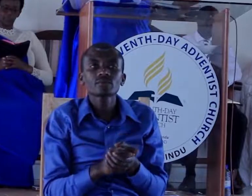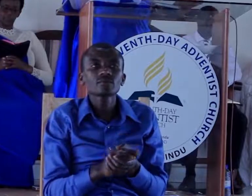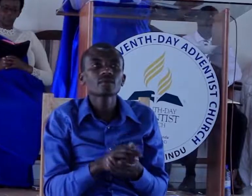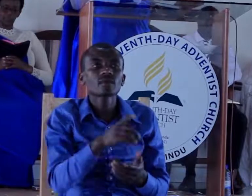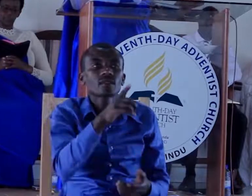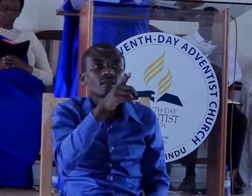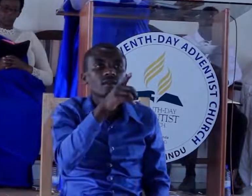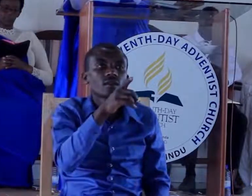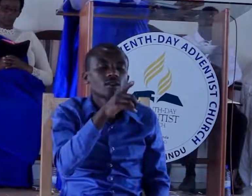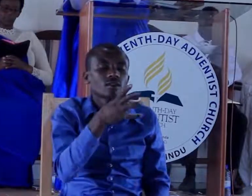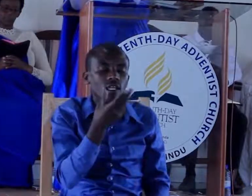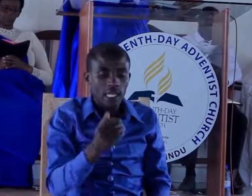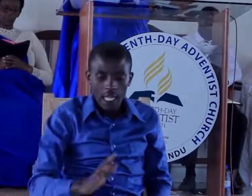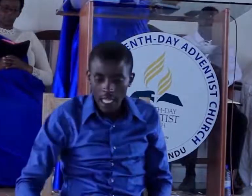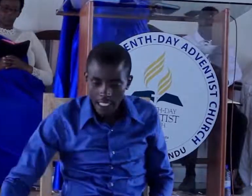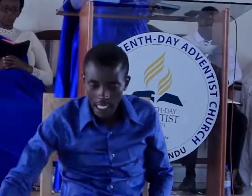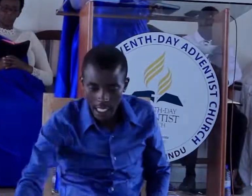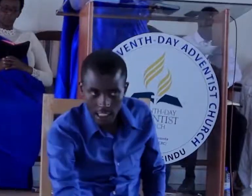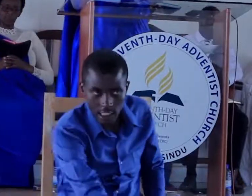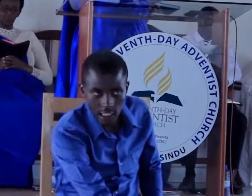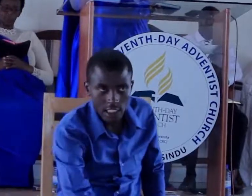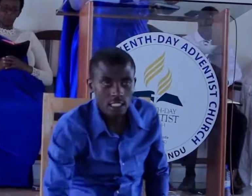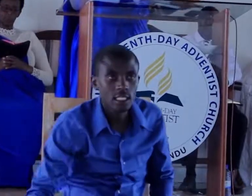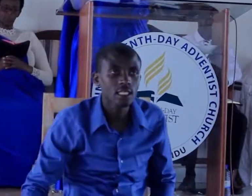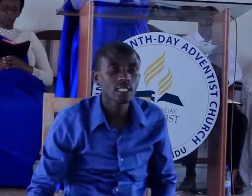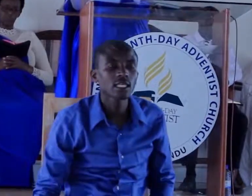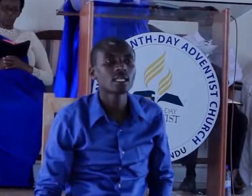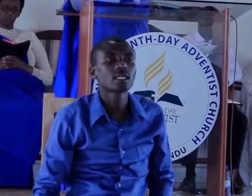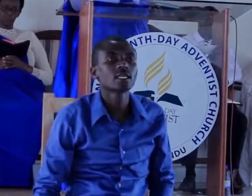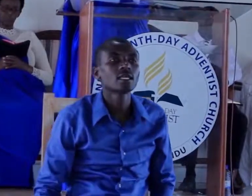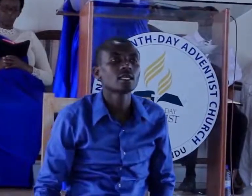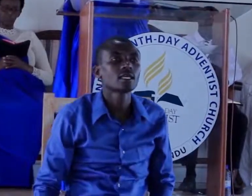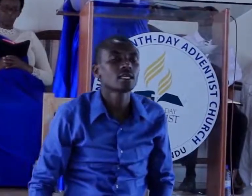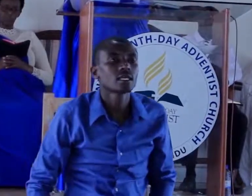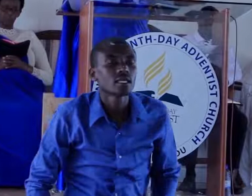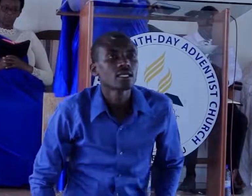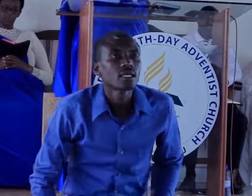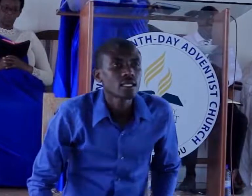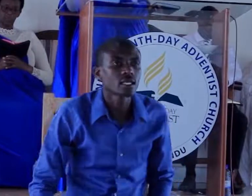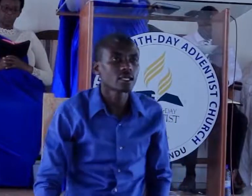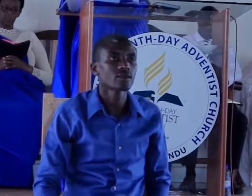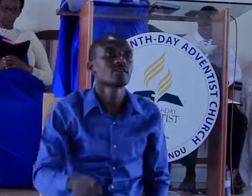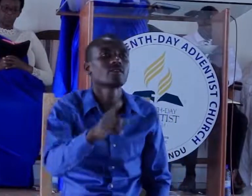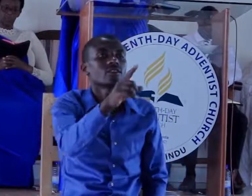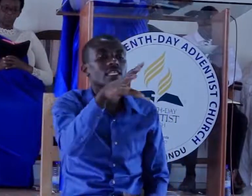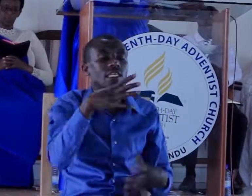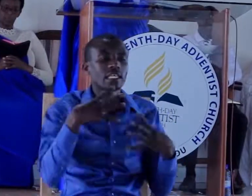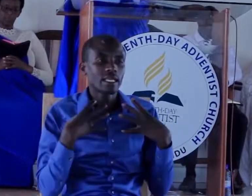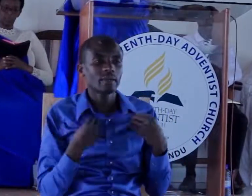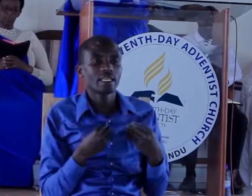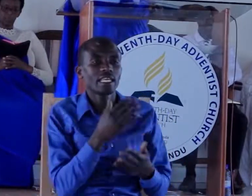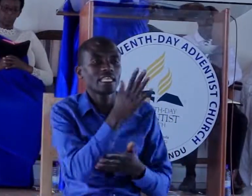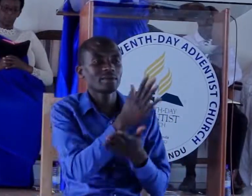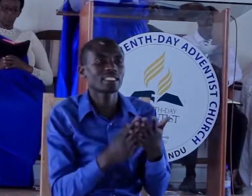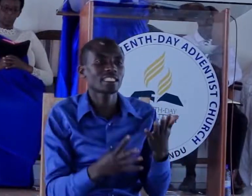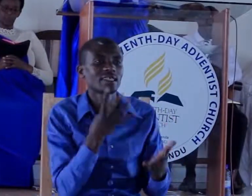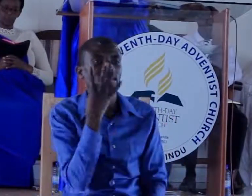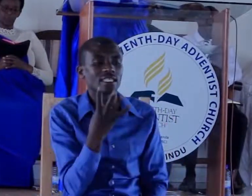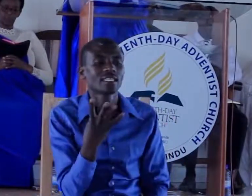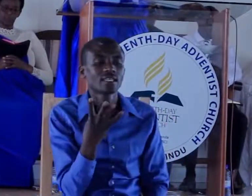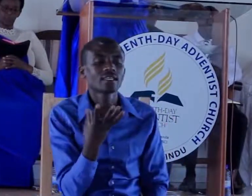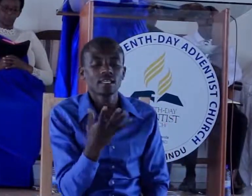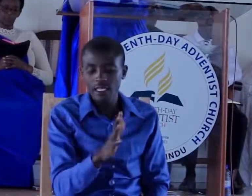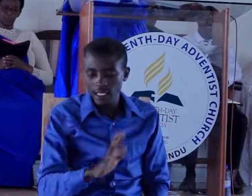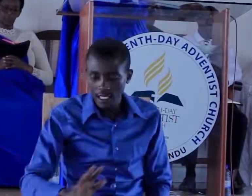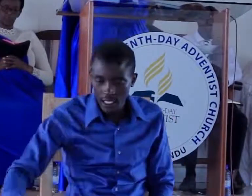inyuma ubwo wewe uremeze ko harimo ibice bingahe bine wakoze tubwire